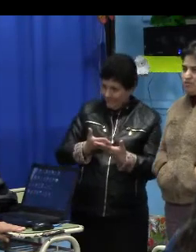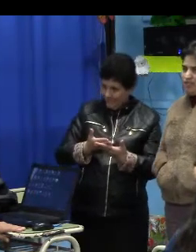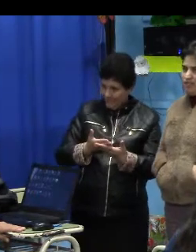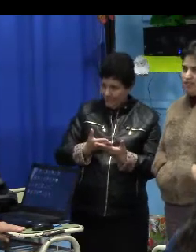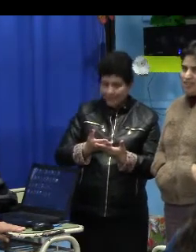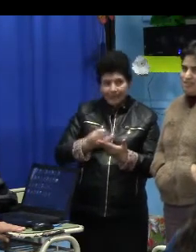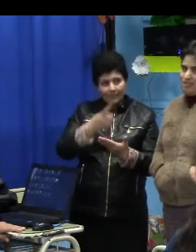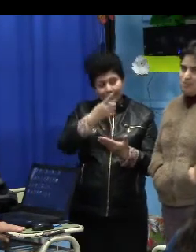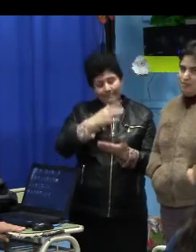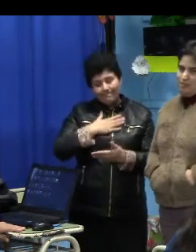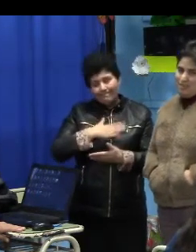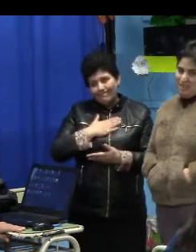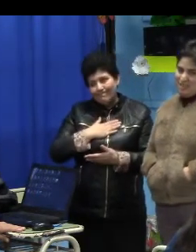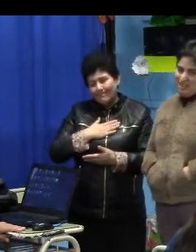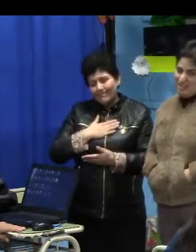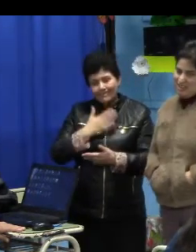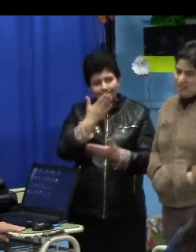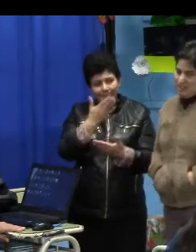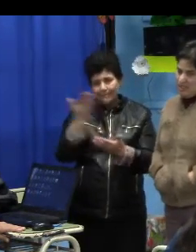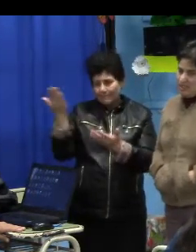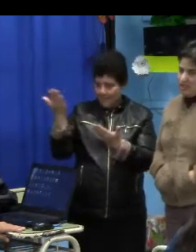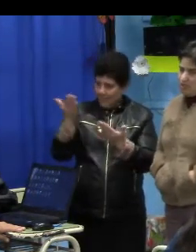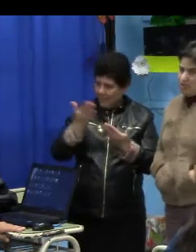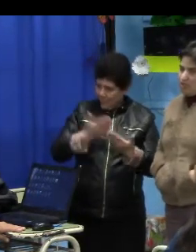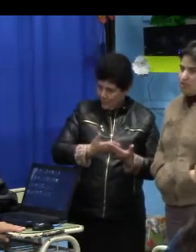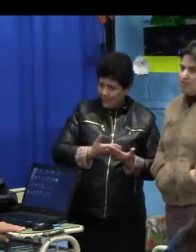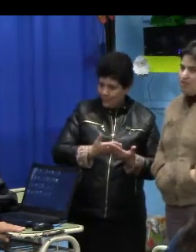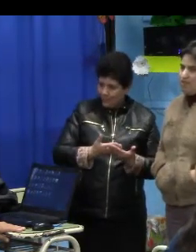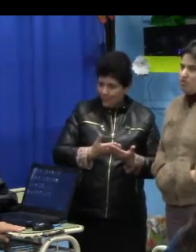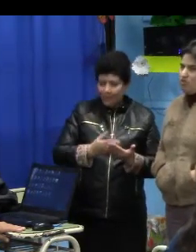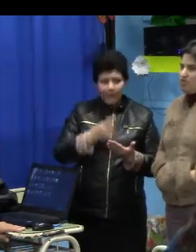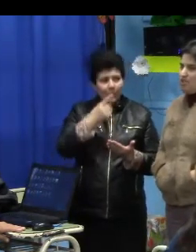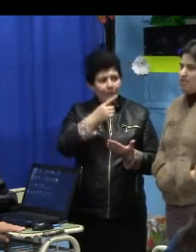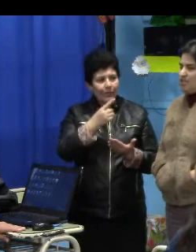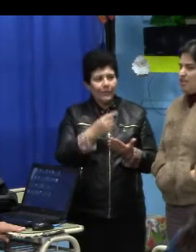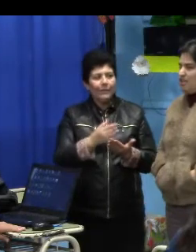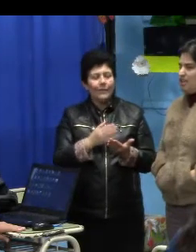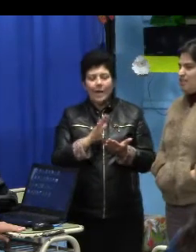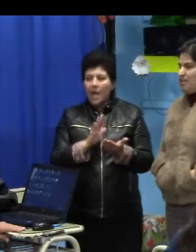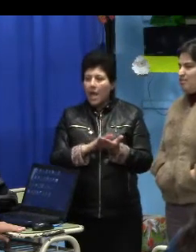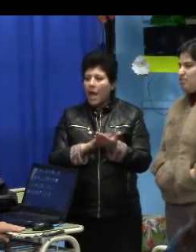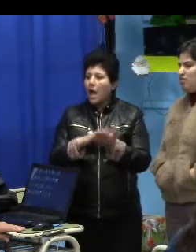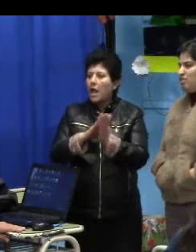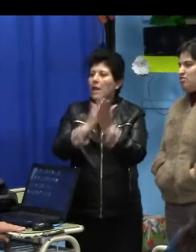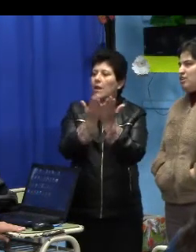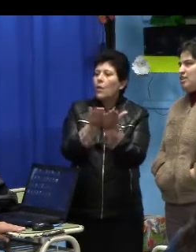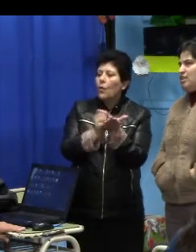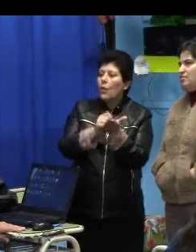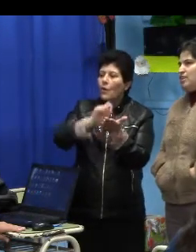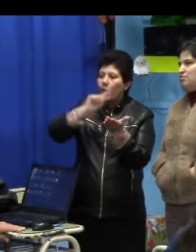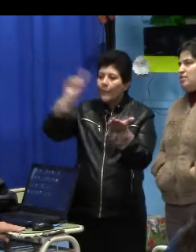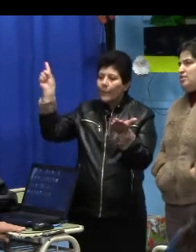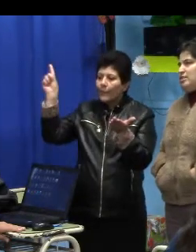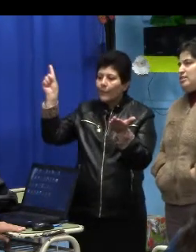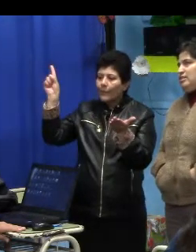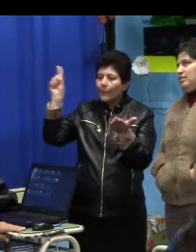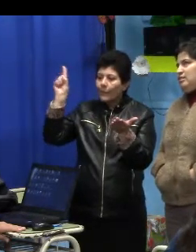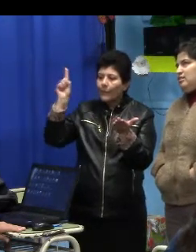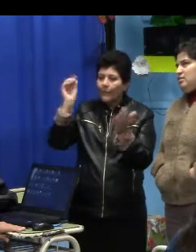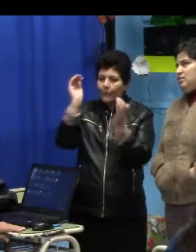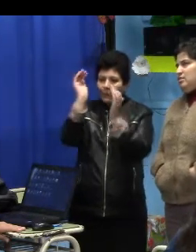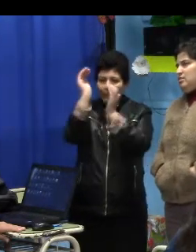por su gentileza y su amabilidad el Nuevo Testamento este, que al parecer lo hizo la Iglesia